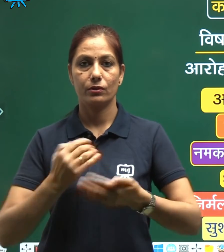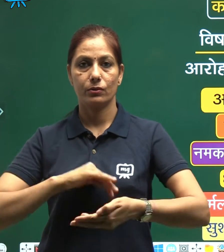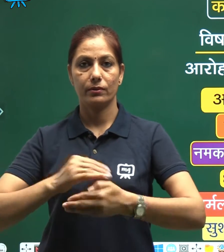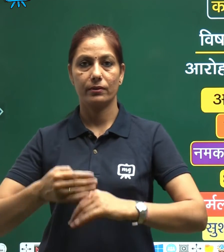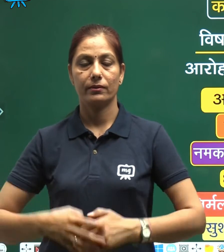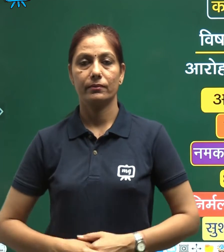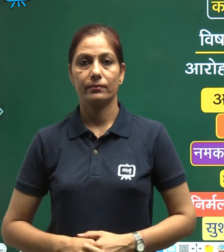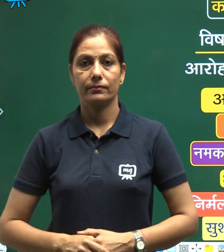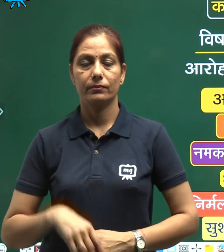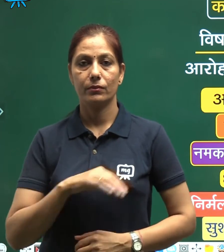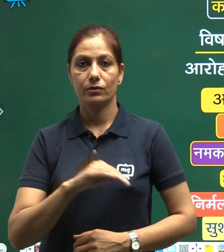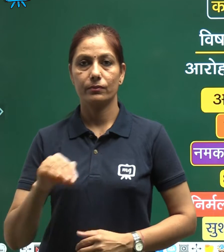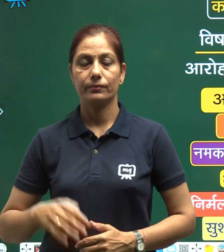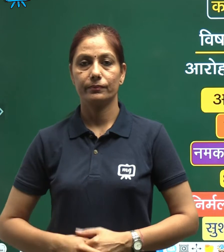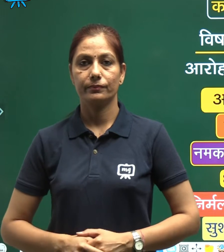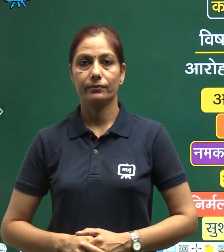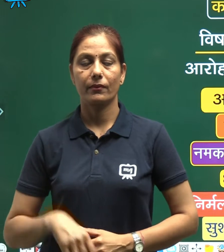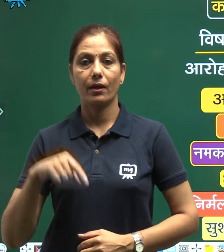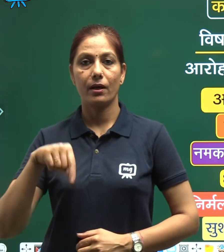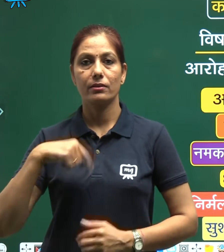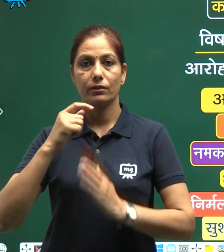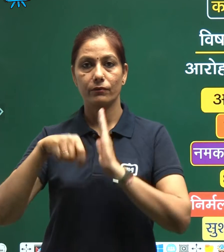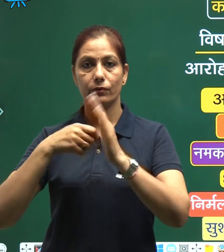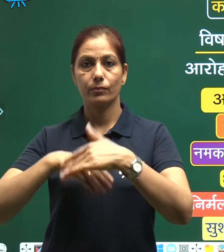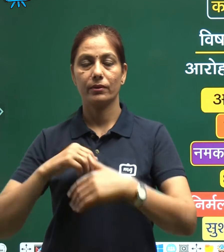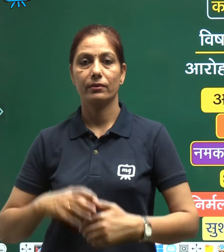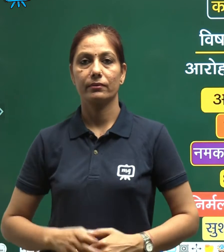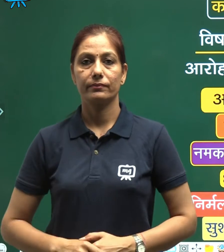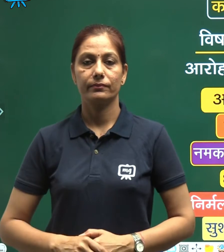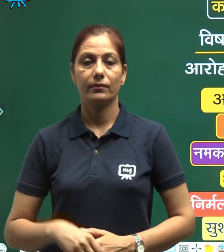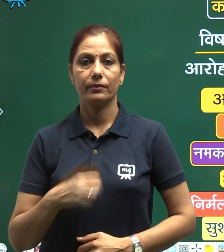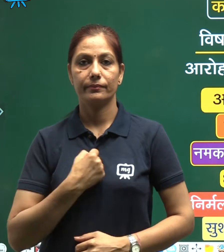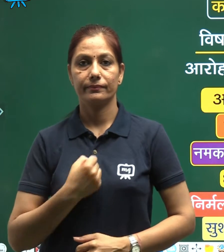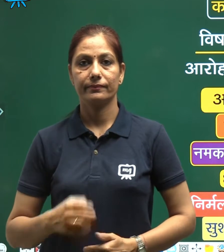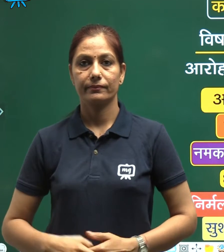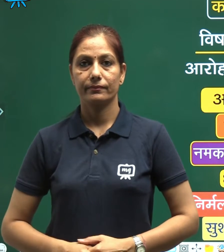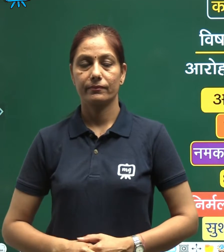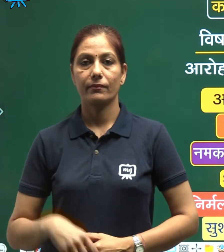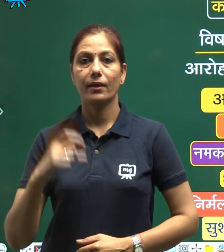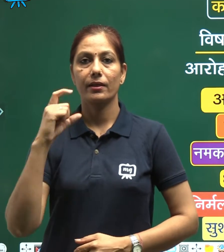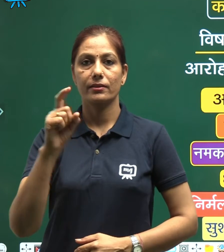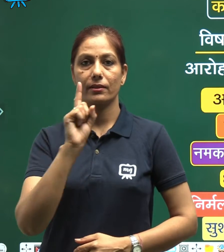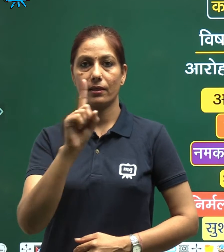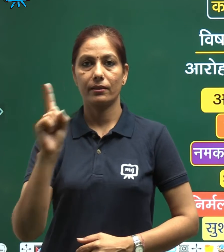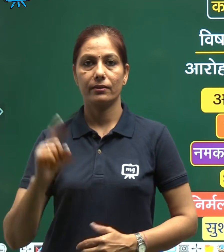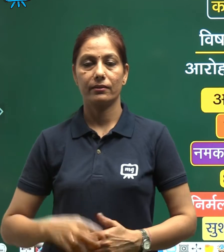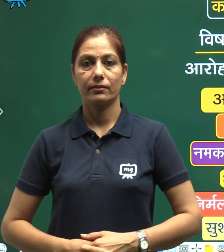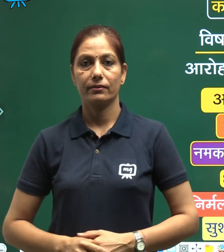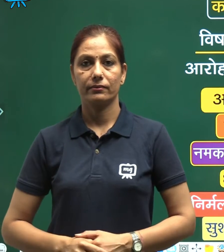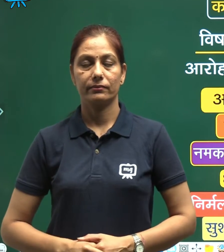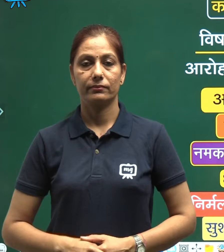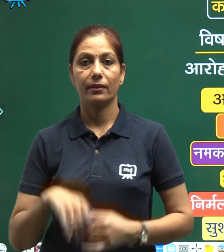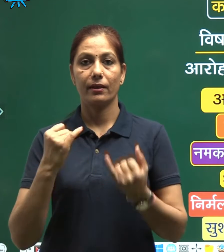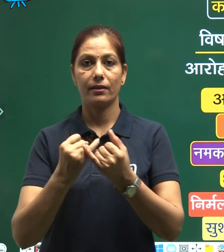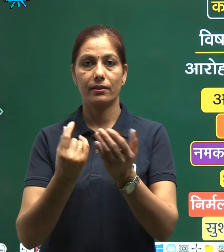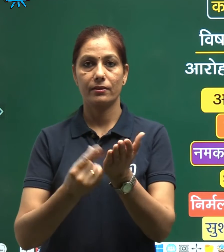चौधरी। बच्चों, आज के वीडियो में हम कक्षा 11 की